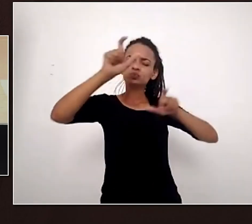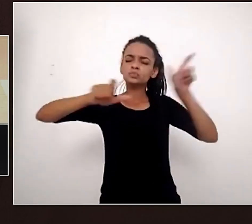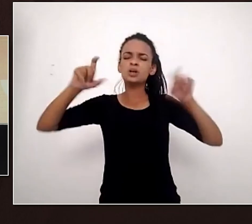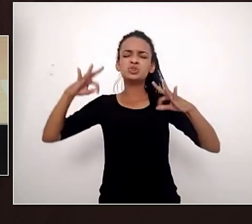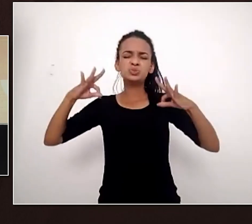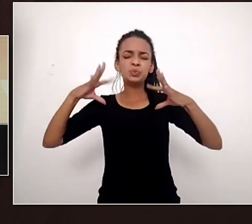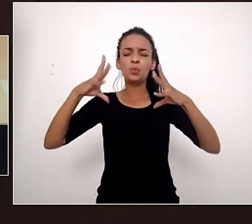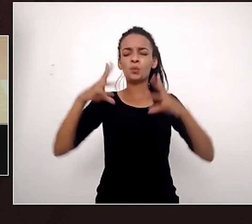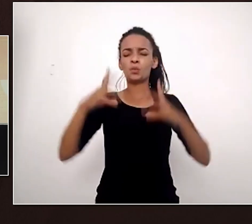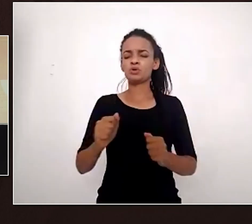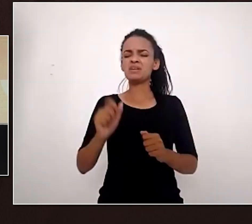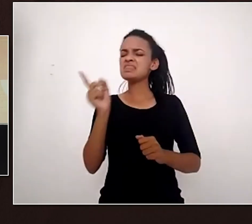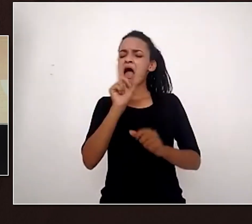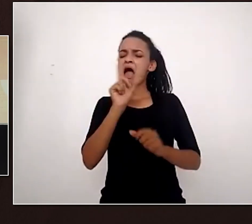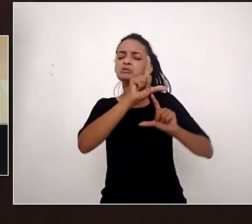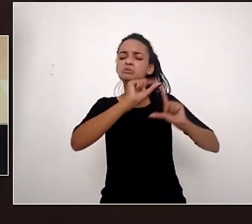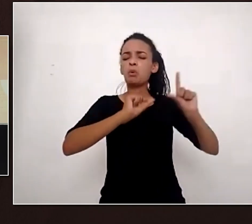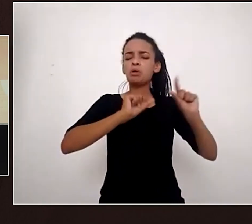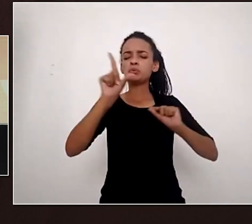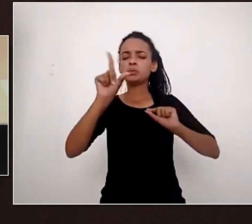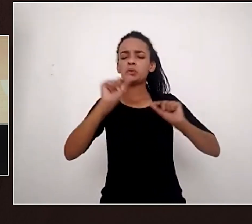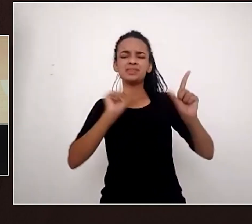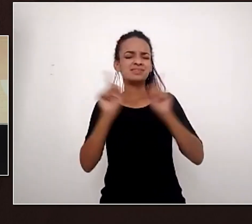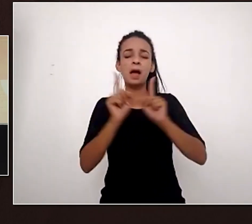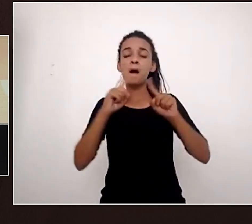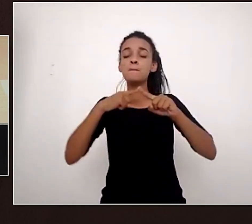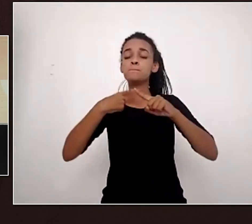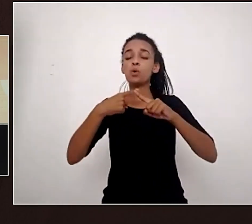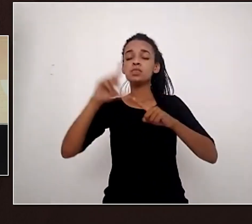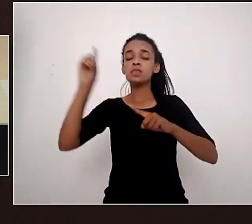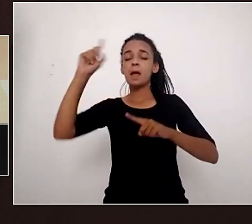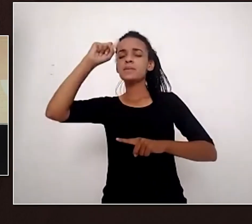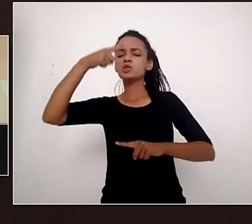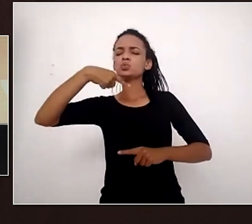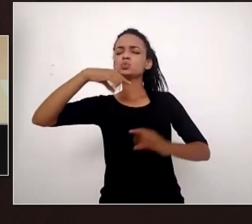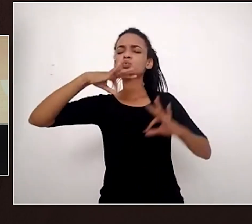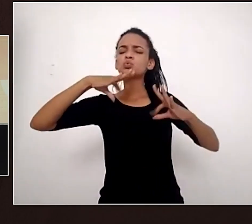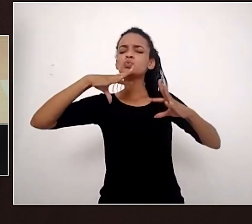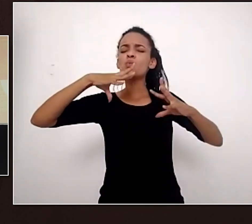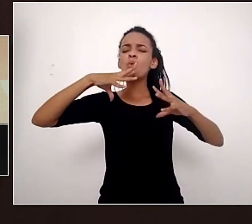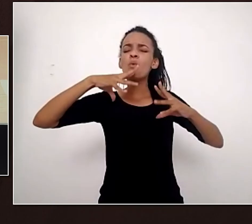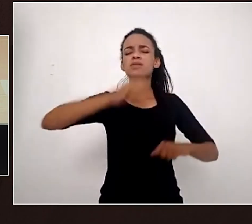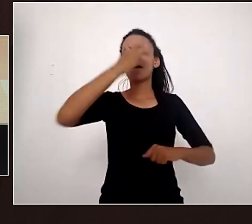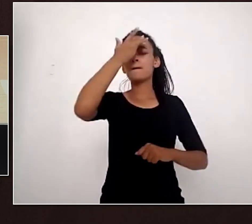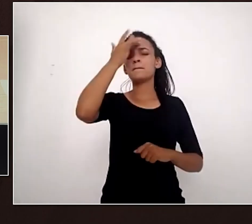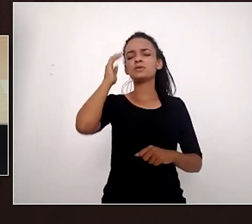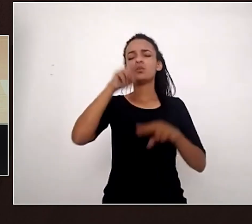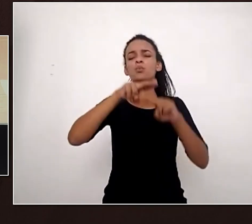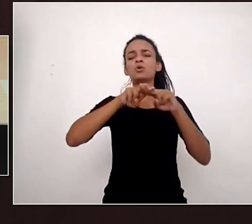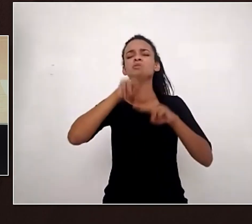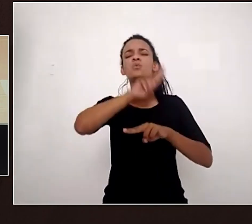porque o Senhor mandou pregar a toda criatura. Por isso, Senhor Jesus, usa a tua igreja.